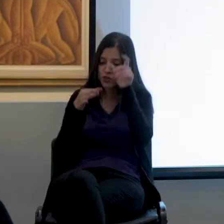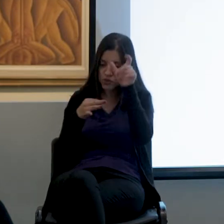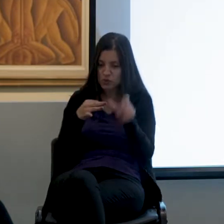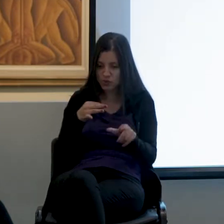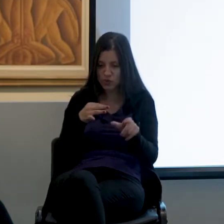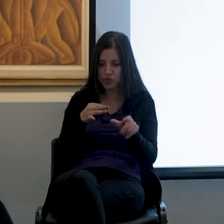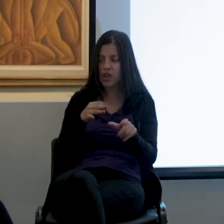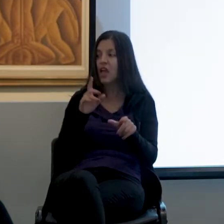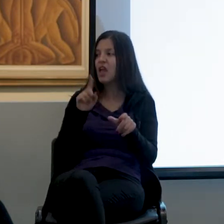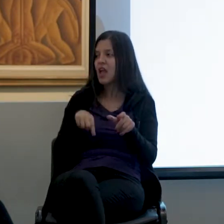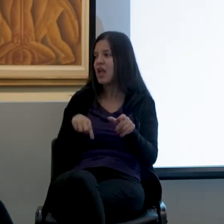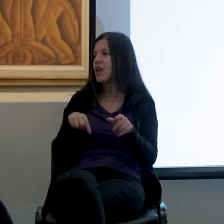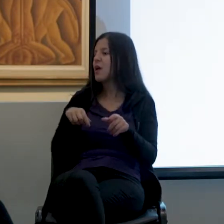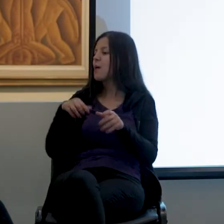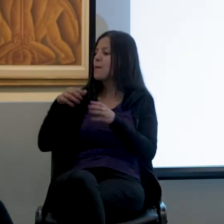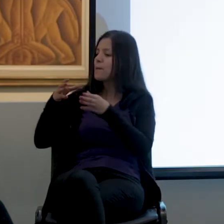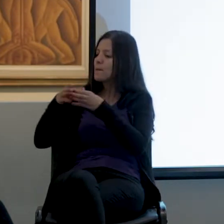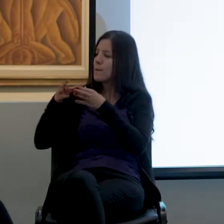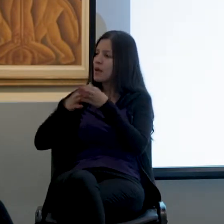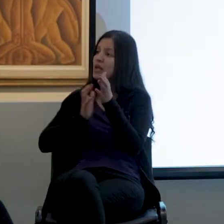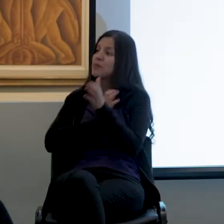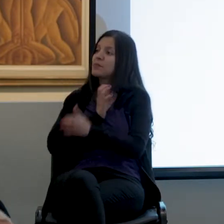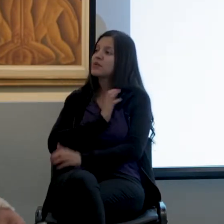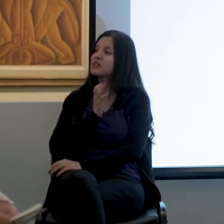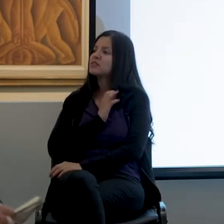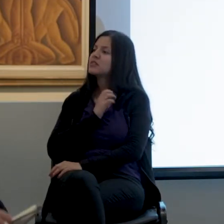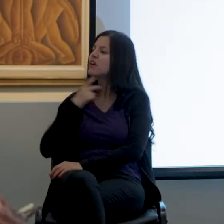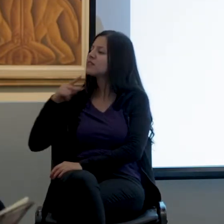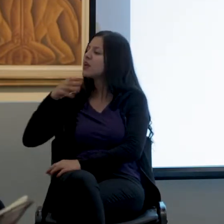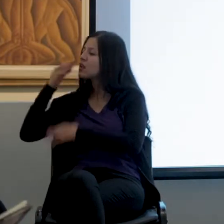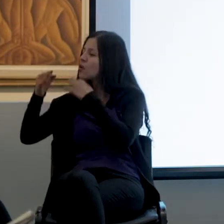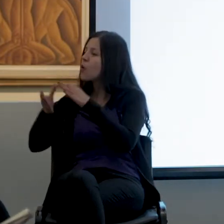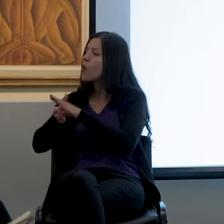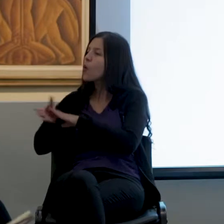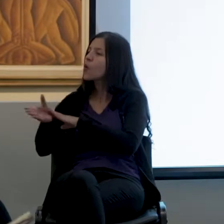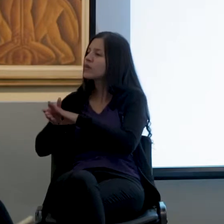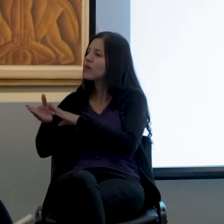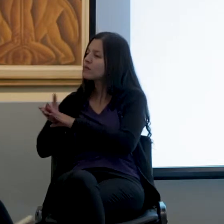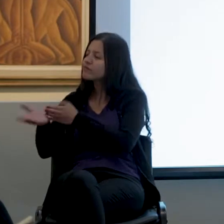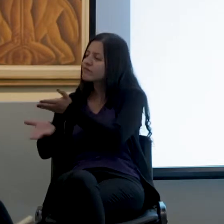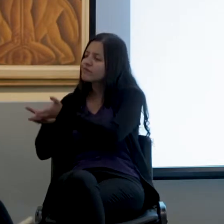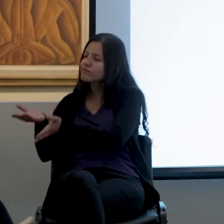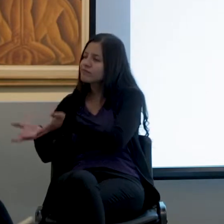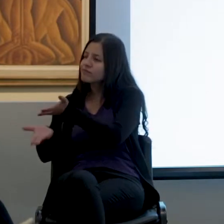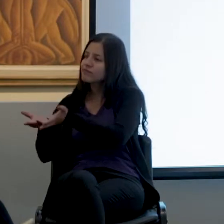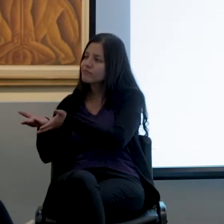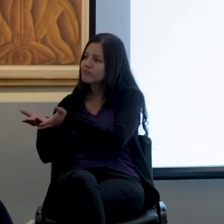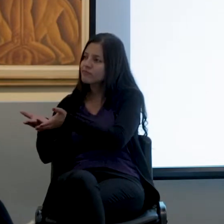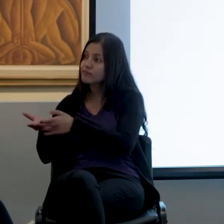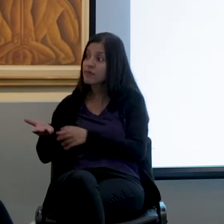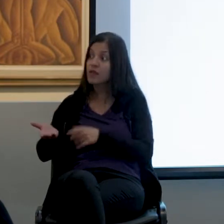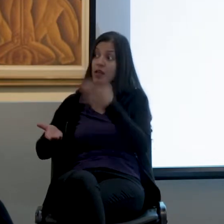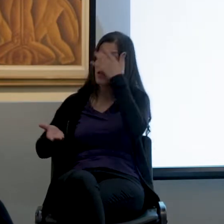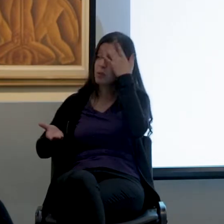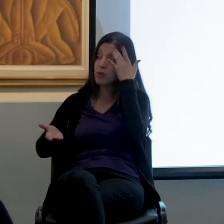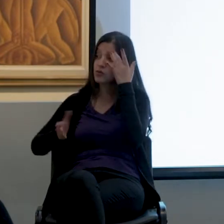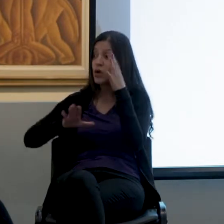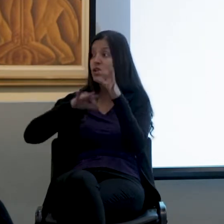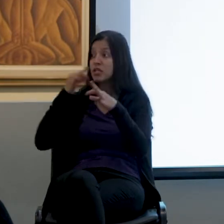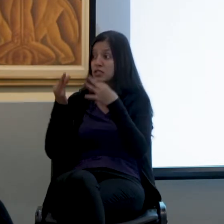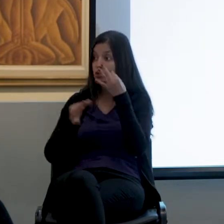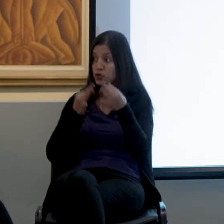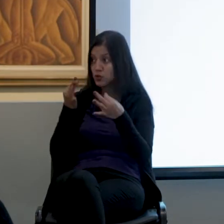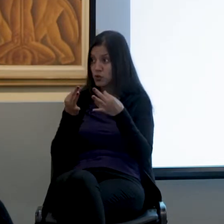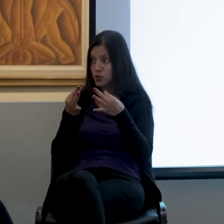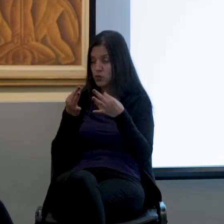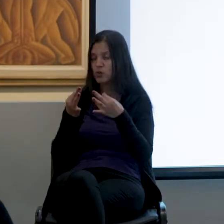da burguesia e dos seus negócios em arte. Crítico é aquele que vai dizer, aquele